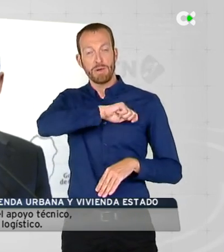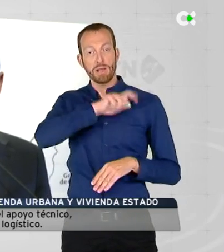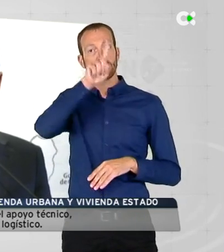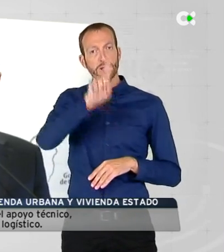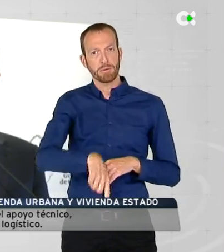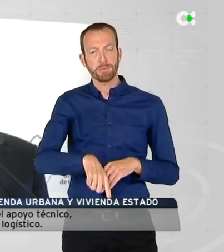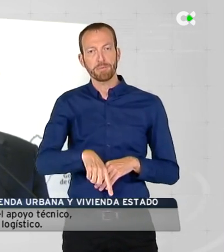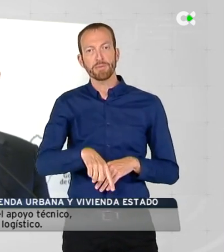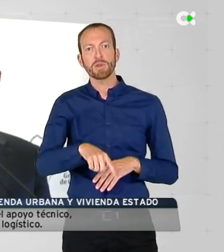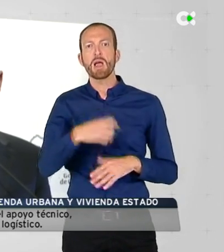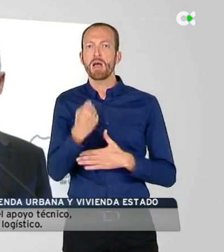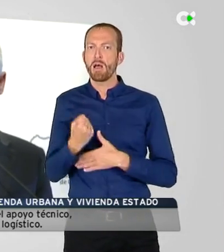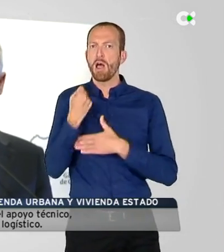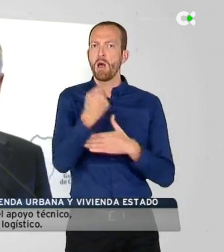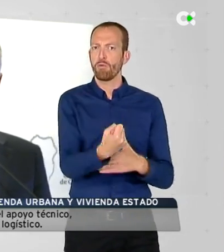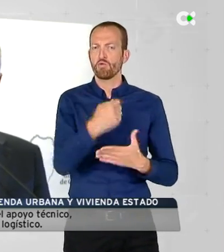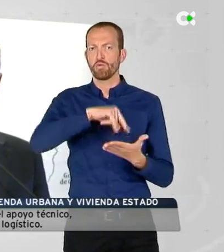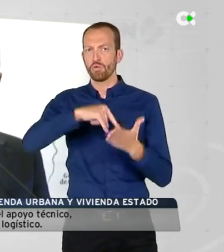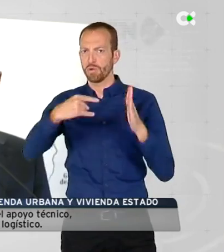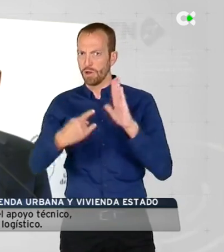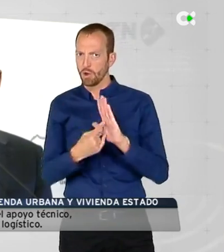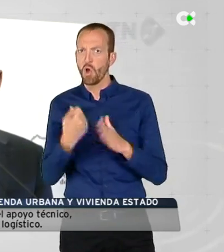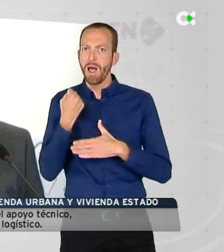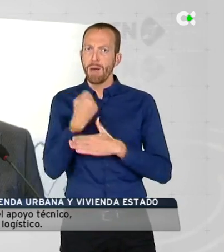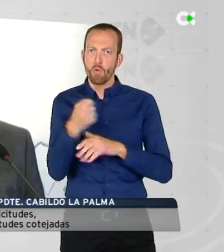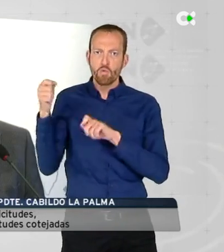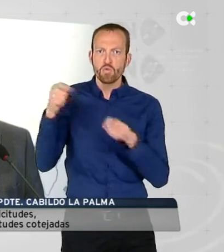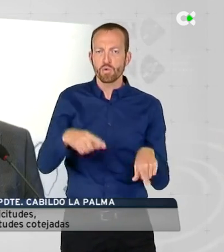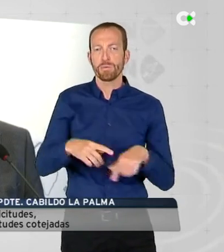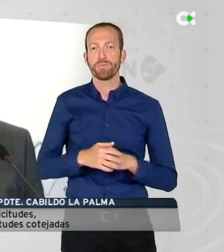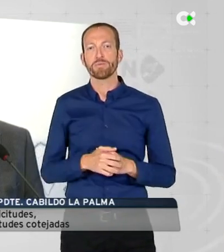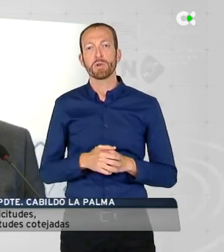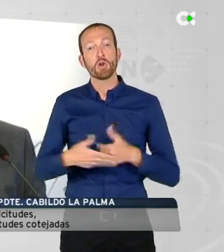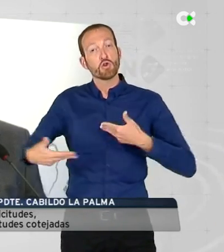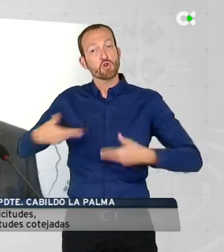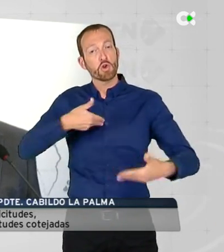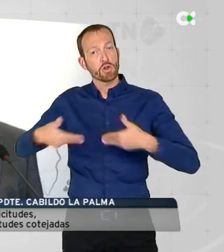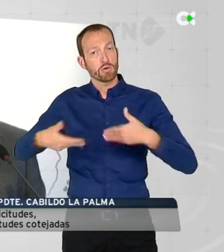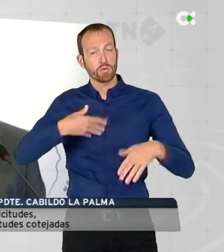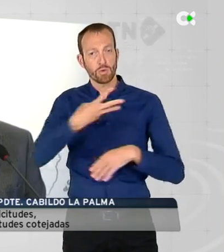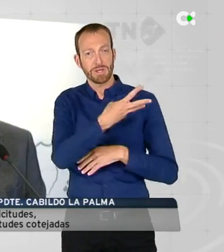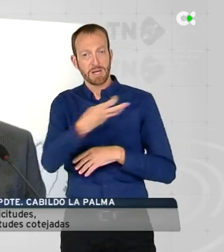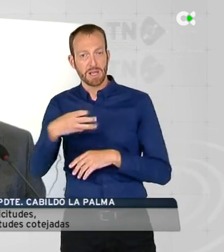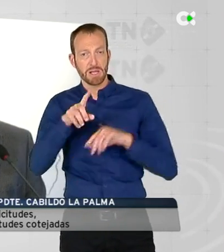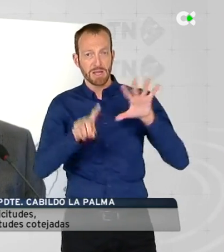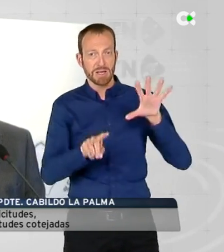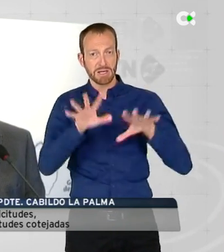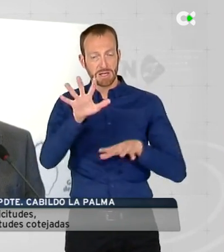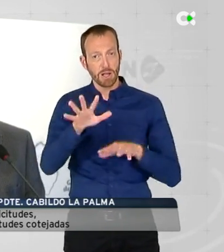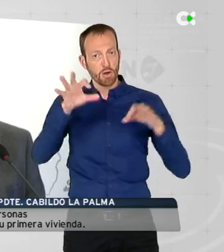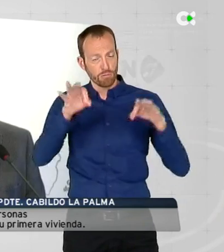como también en el apoyo técnico, el apoyo logístico. Hay solicitudes, casi 365 solicitudes